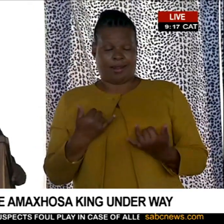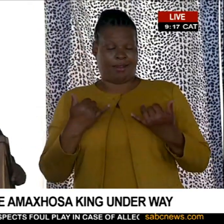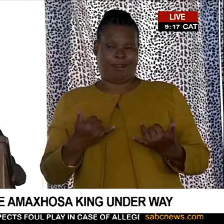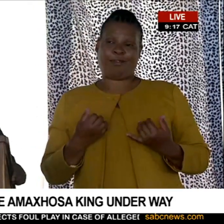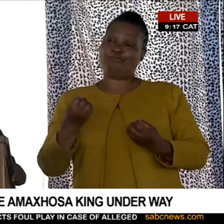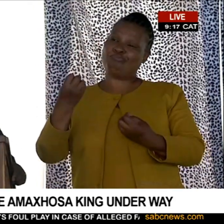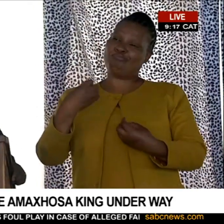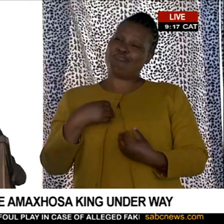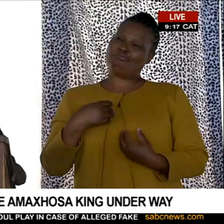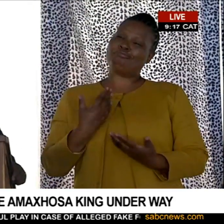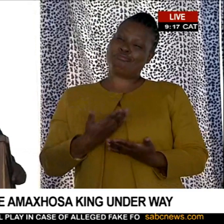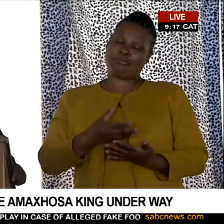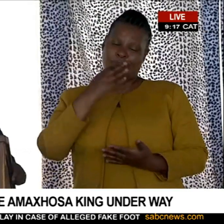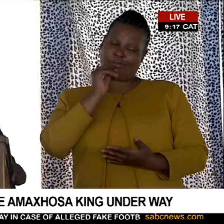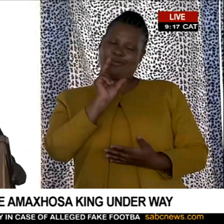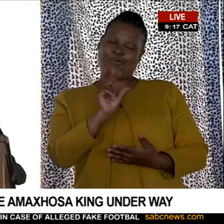namhlanje,